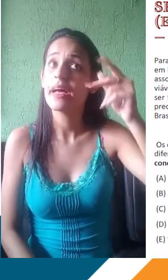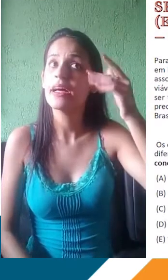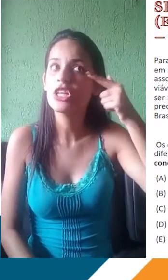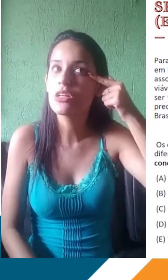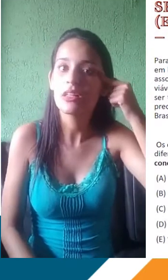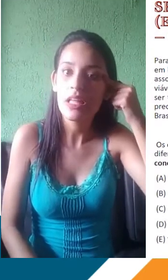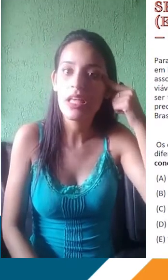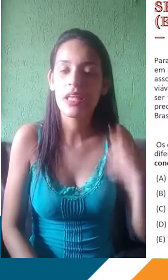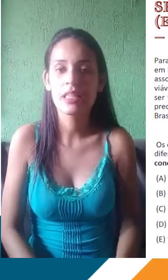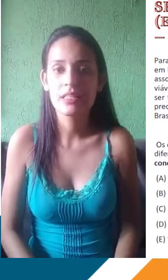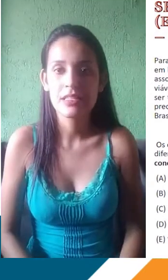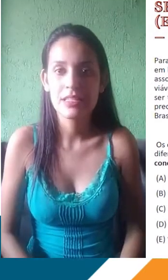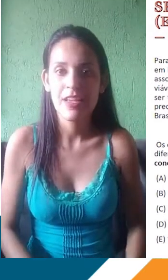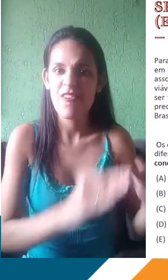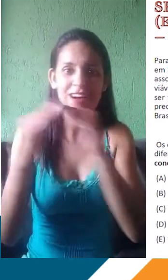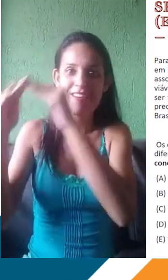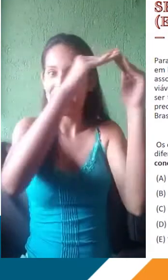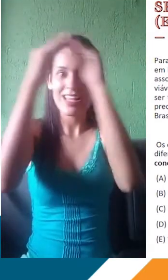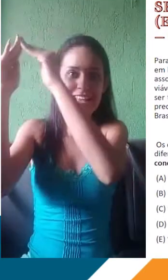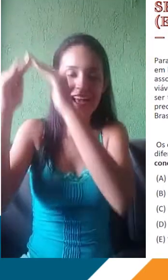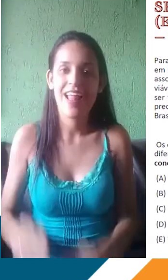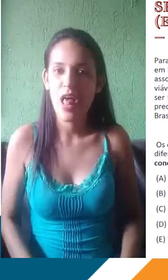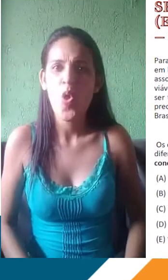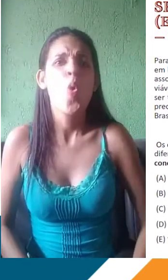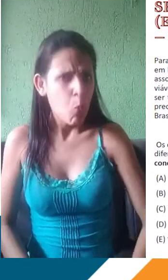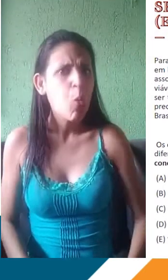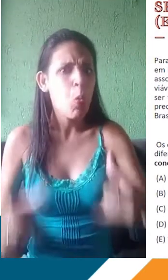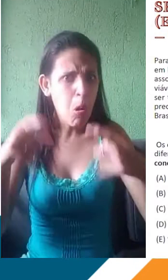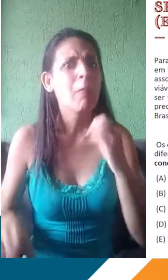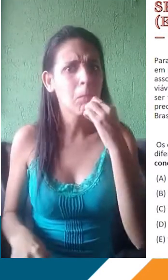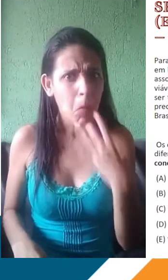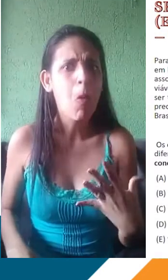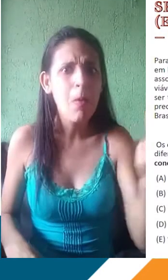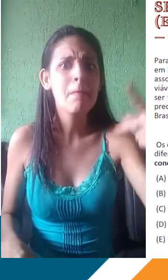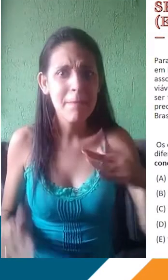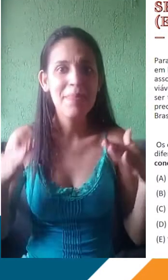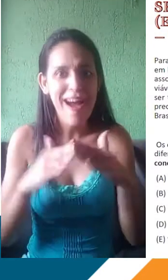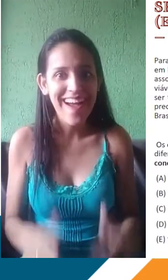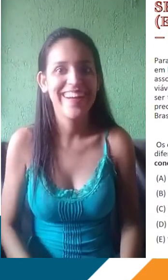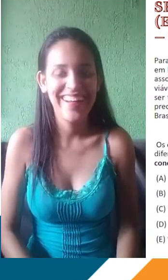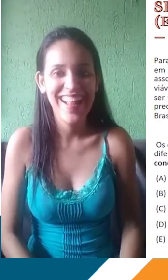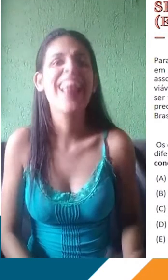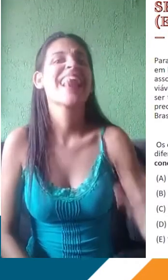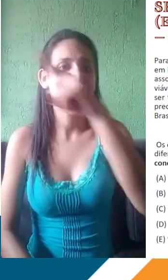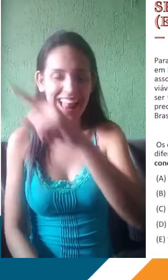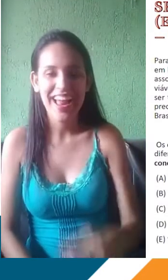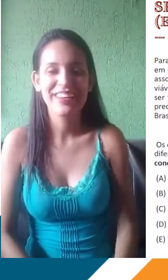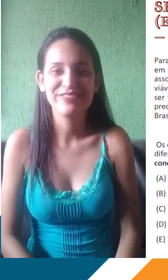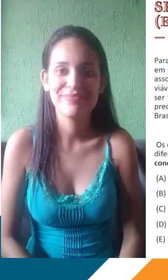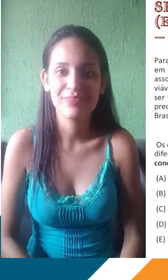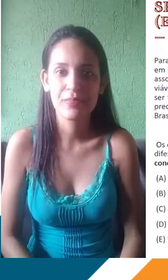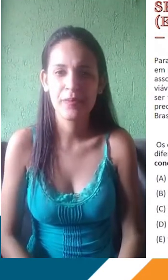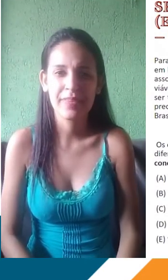talvez as favelas cariocas fossem lugares nobres e seguros. Acreditava-se por lá, assim como em boa parte do Oriente,